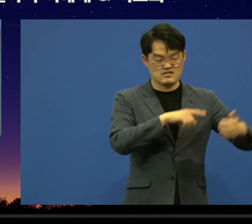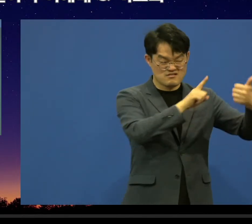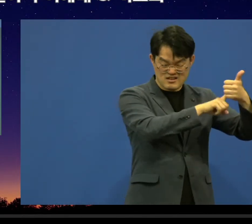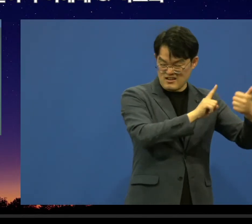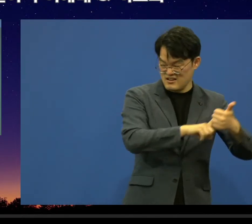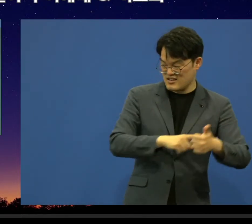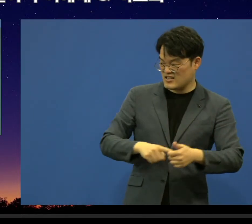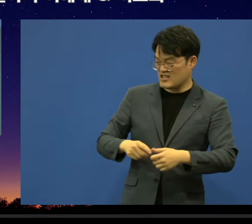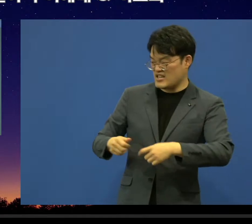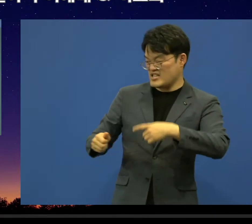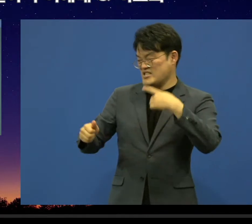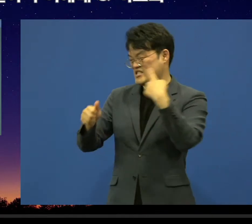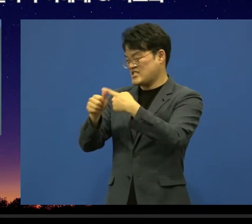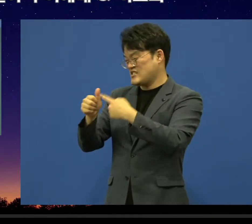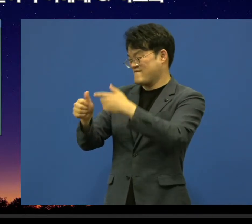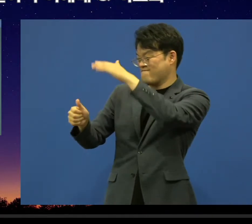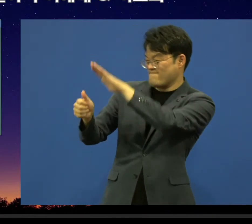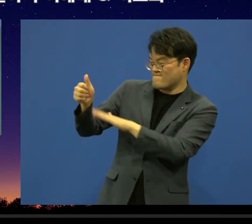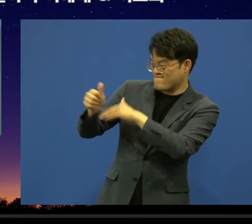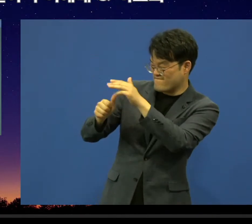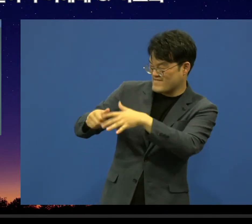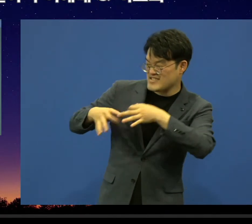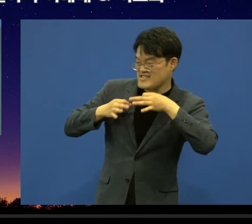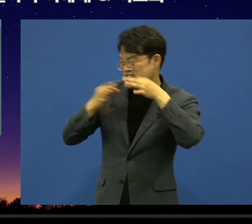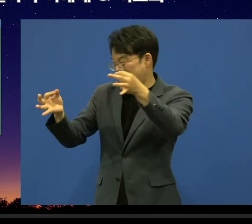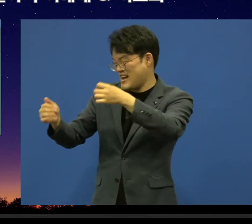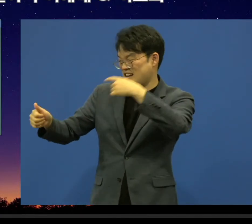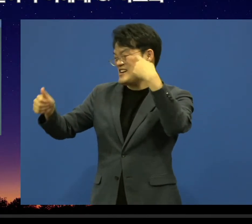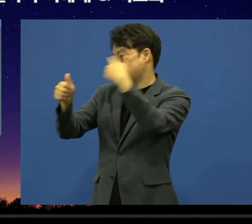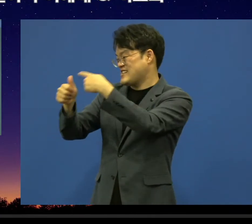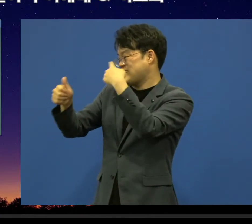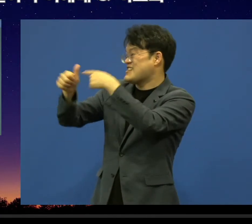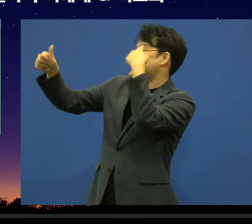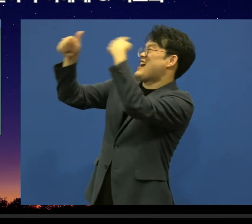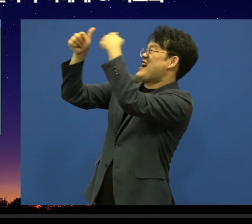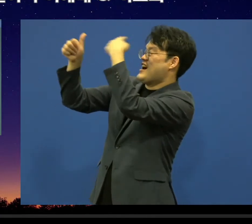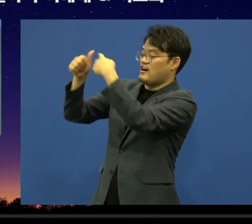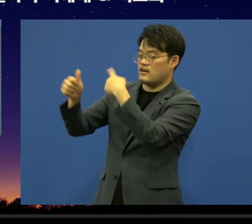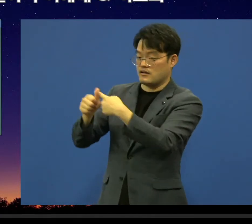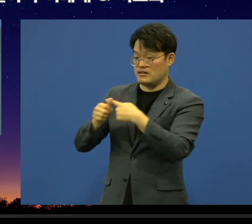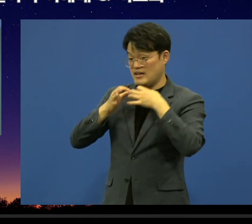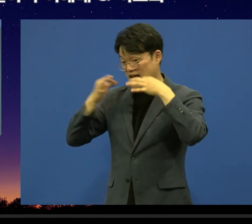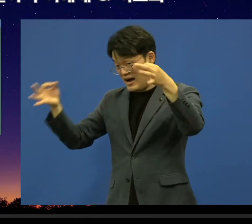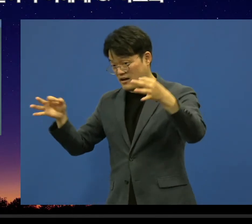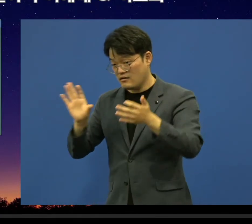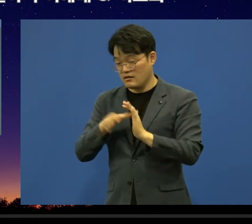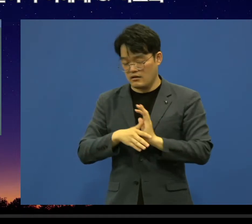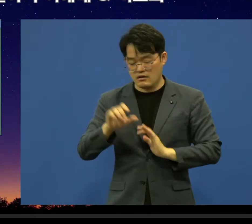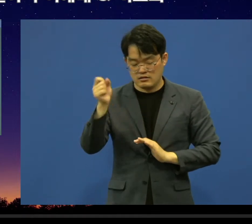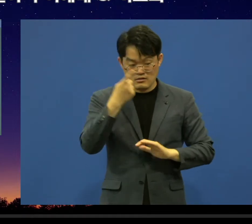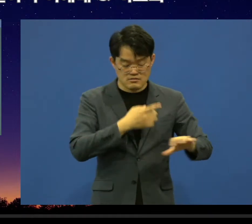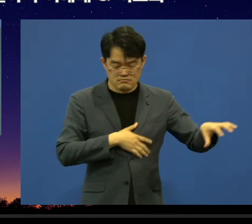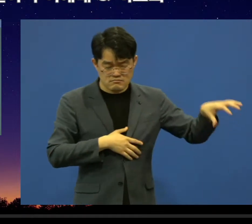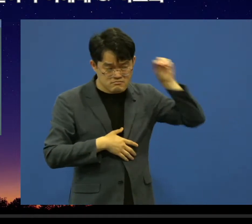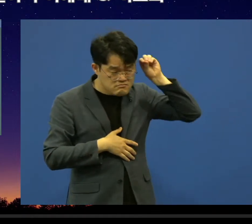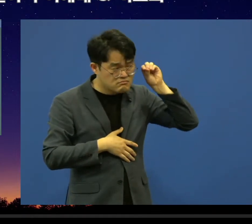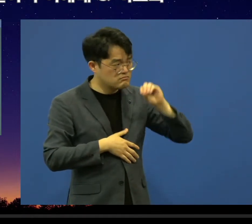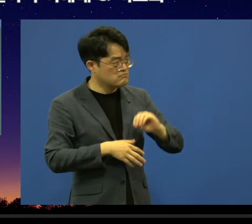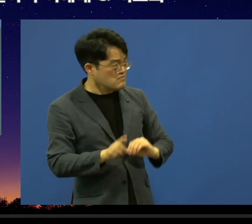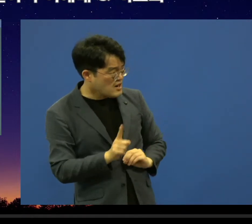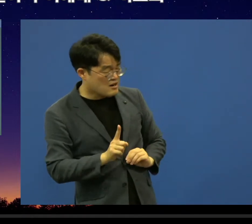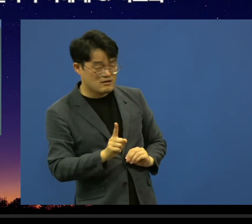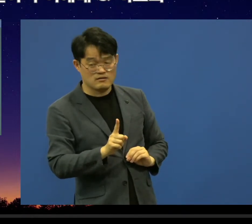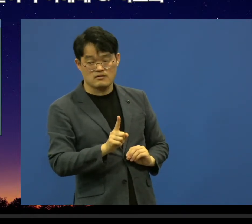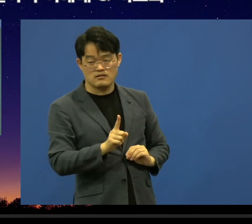소리를 다윗이 지금 듣게 하고 계십니다. 일부러 다윗이 듣게 했어요. 골리앗의 모함을 듣게 된